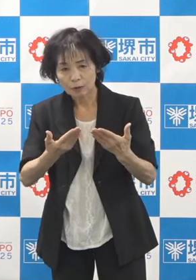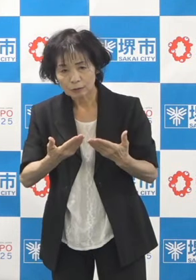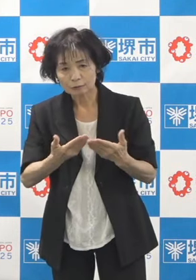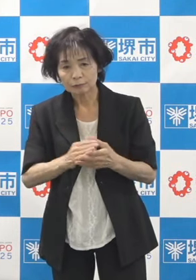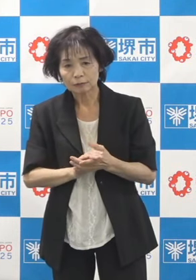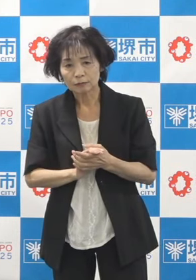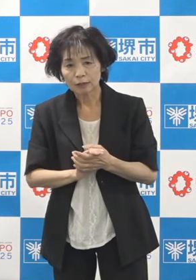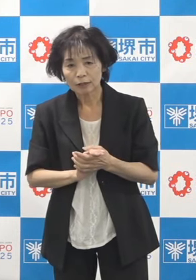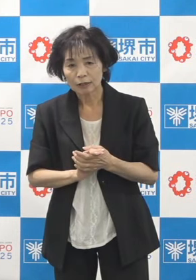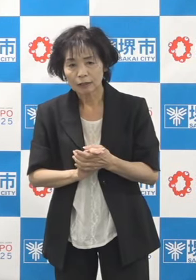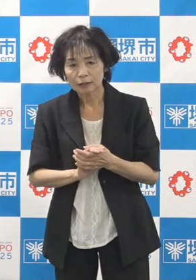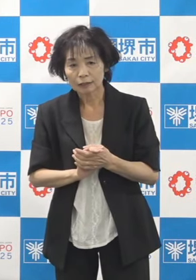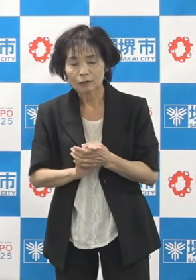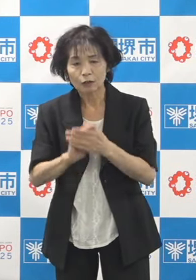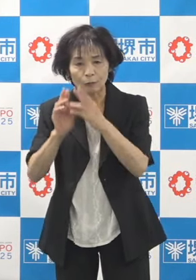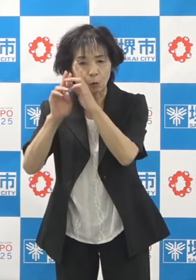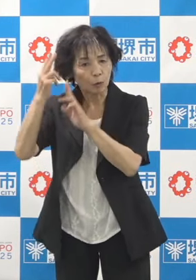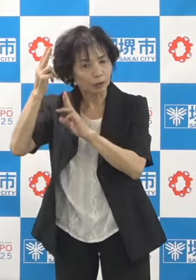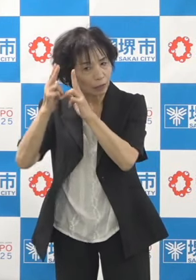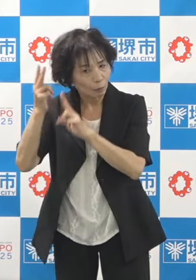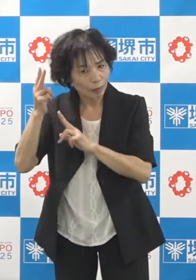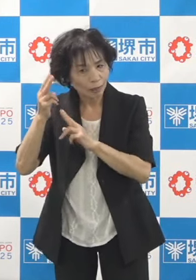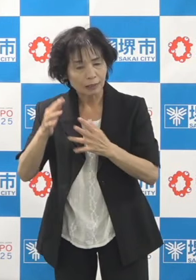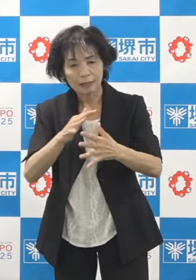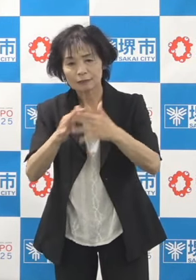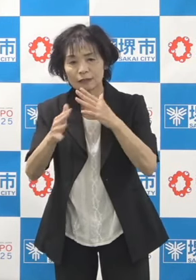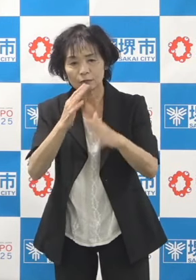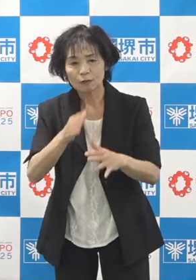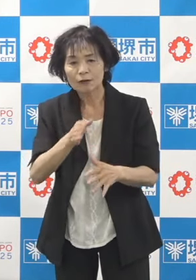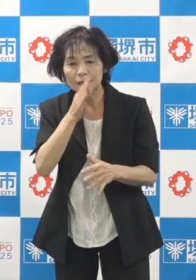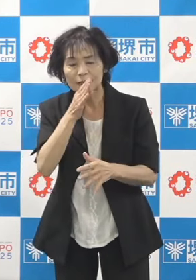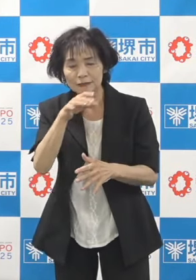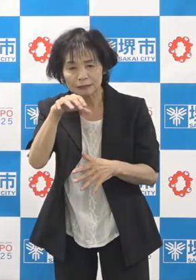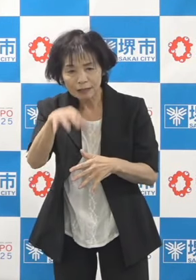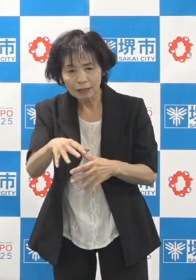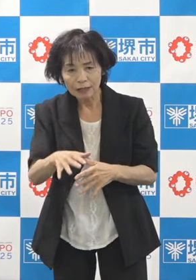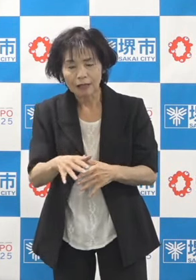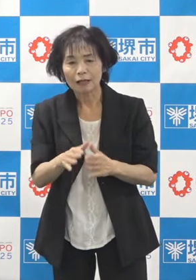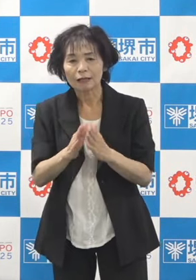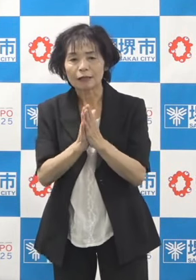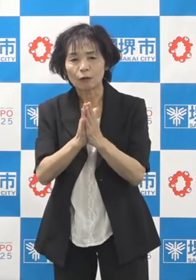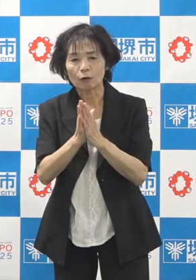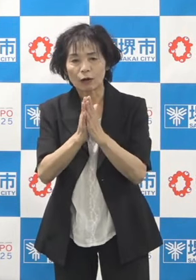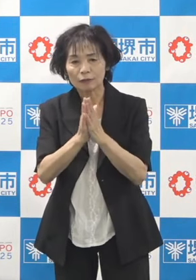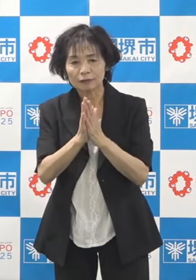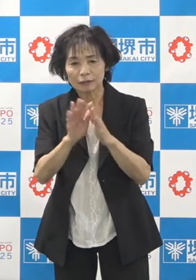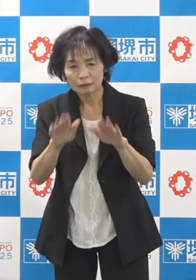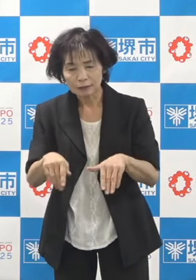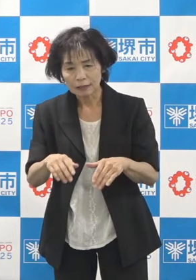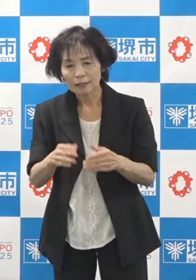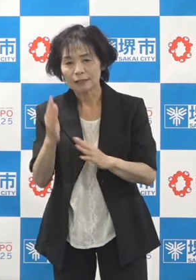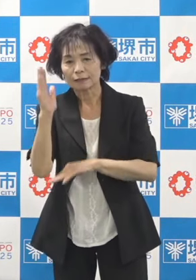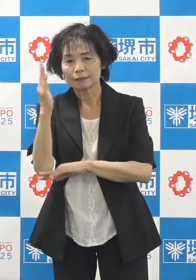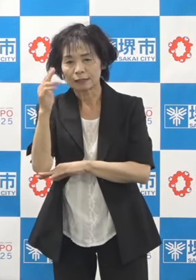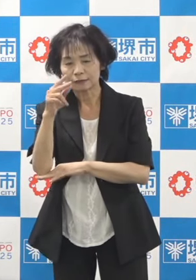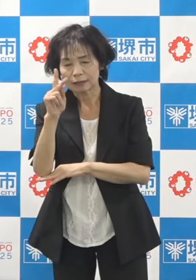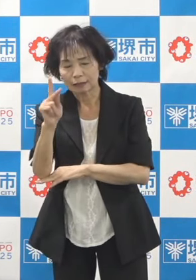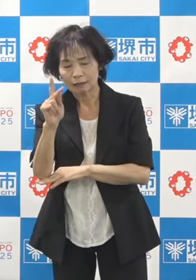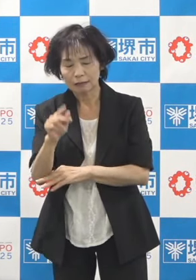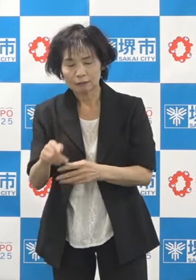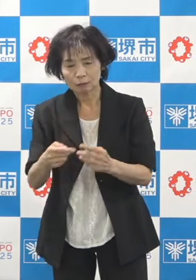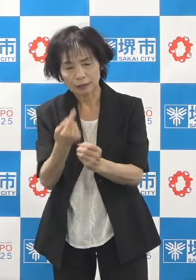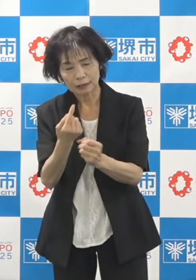で沖縄戦の歴史を現地で感じられて手を合わされたことが政治家になったきっかけっていう話を先日お話しされていましたので